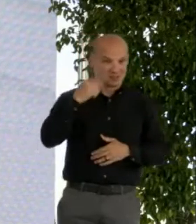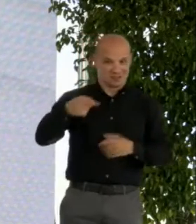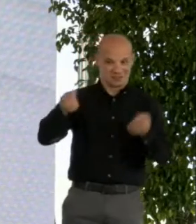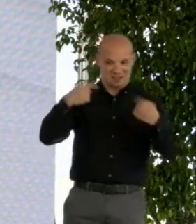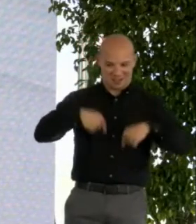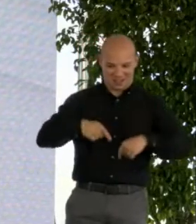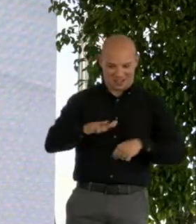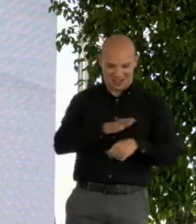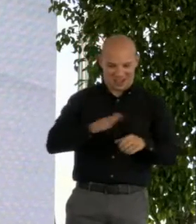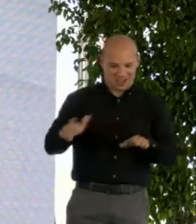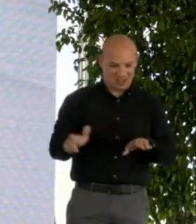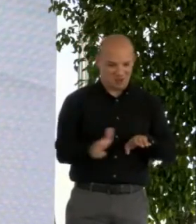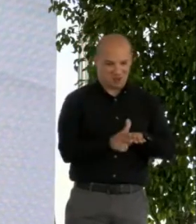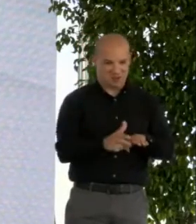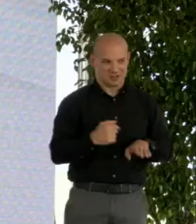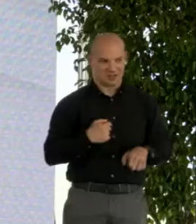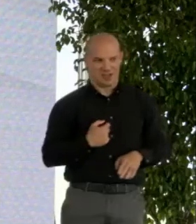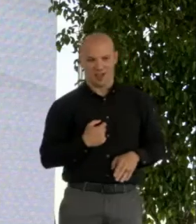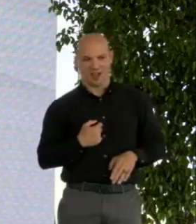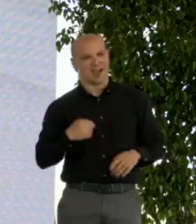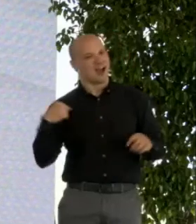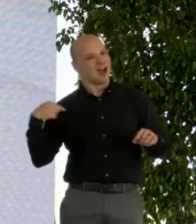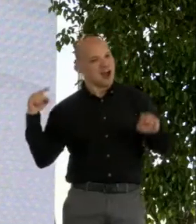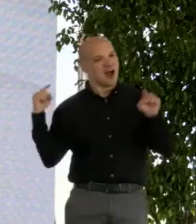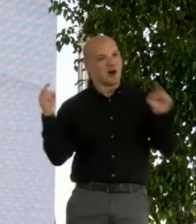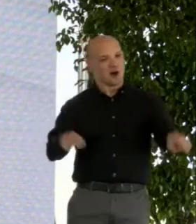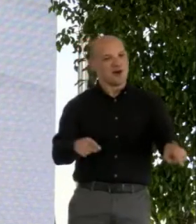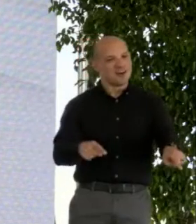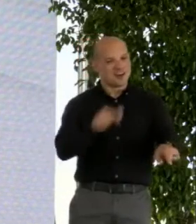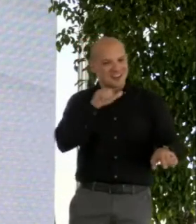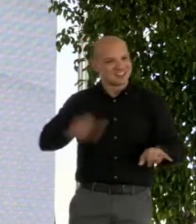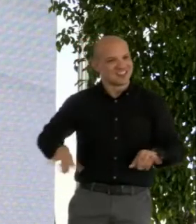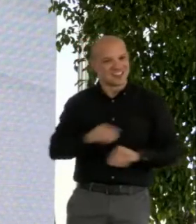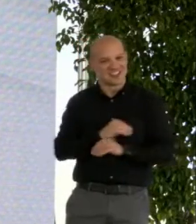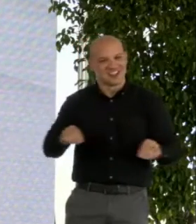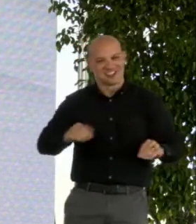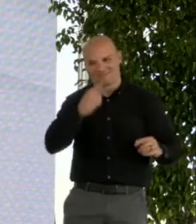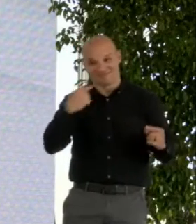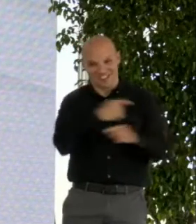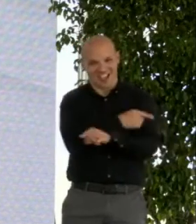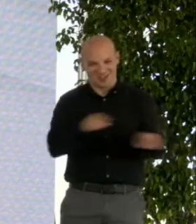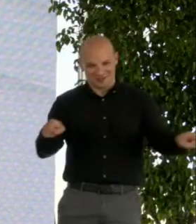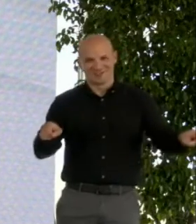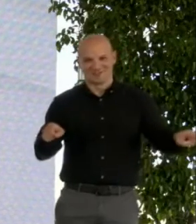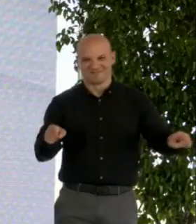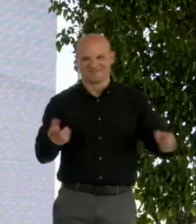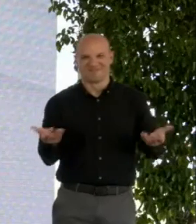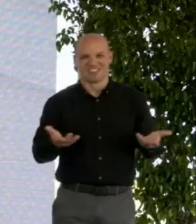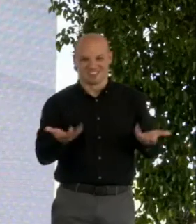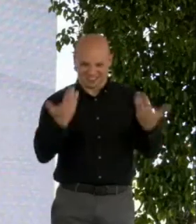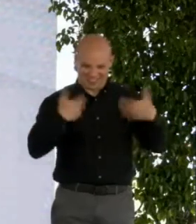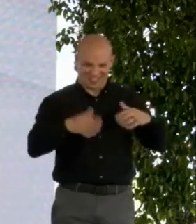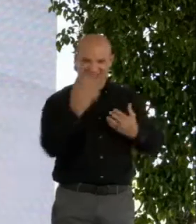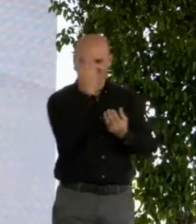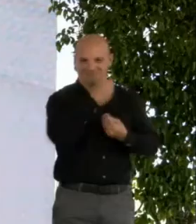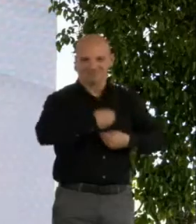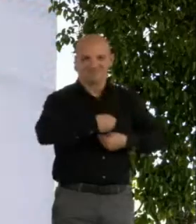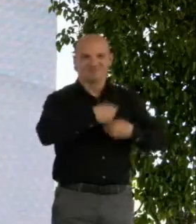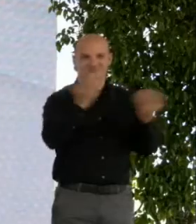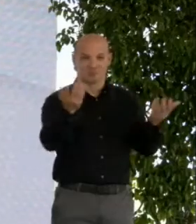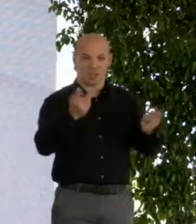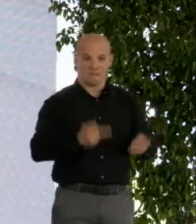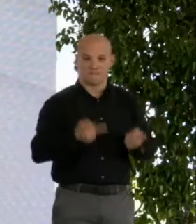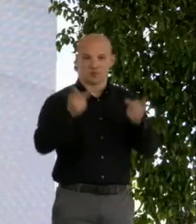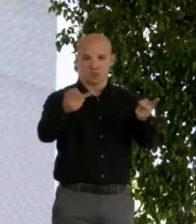espérate que yo no me quedo atrás. Y anuncio que ya hemos publicado una solicitud de